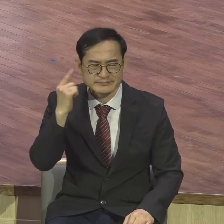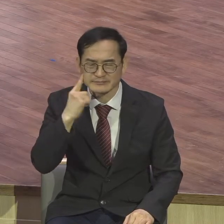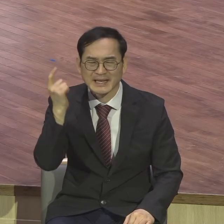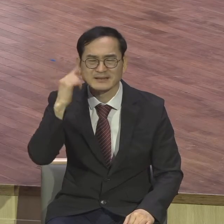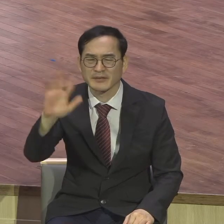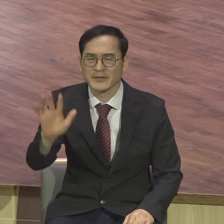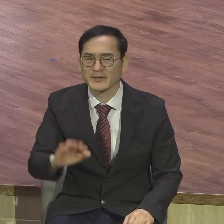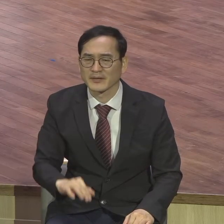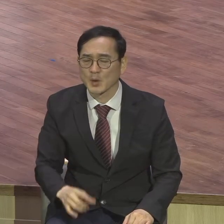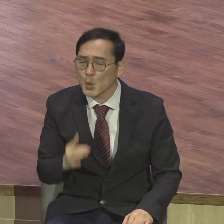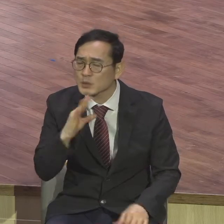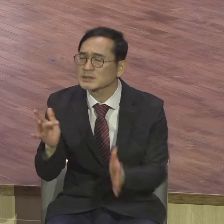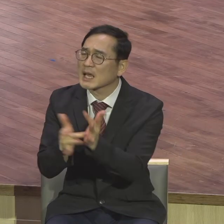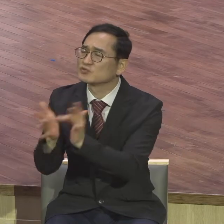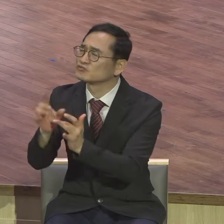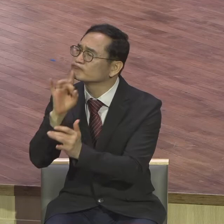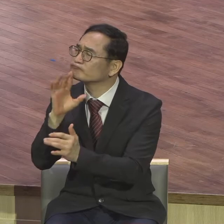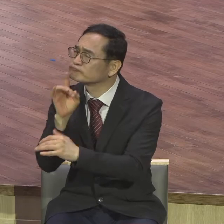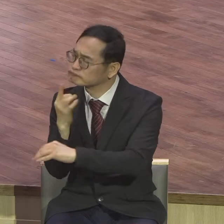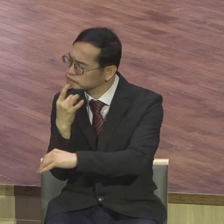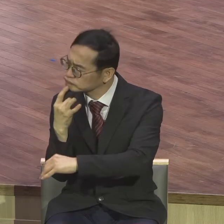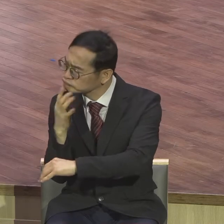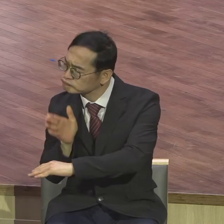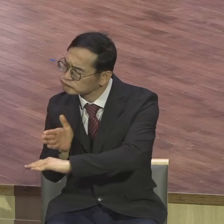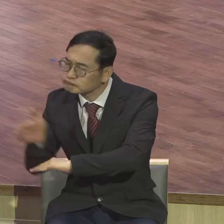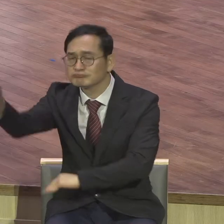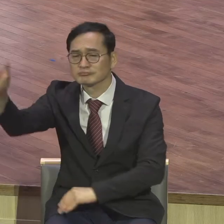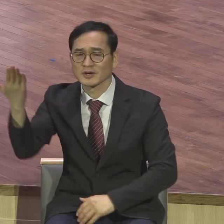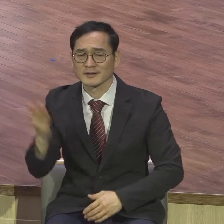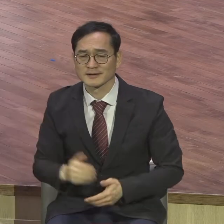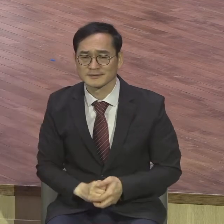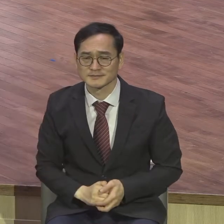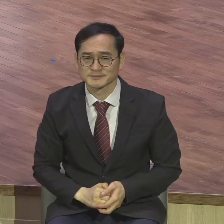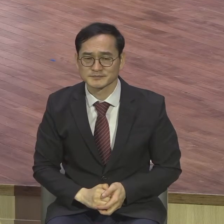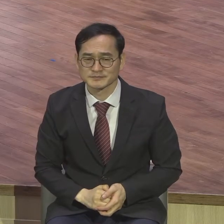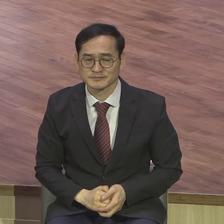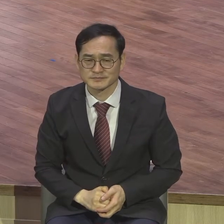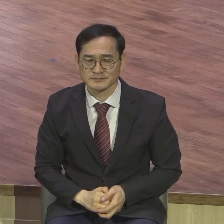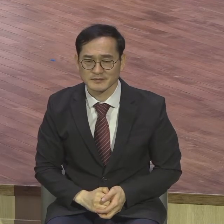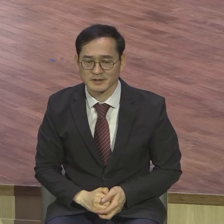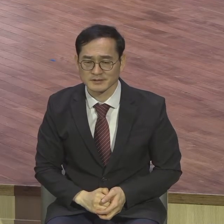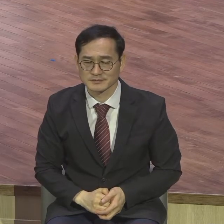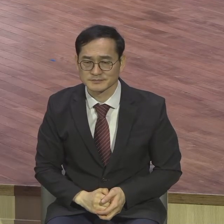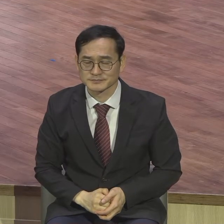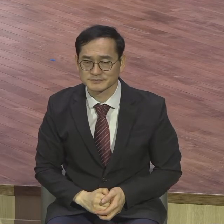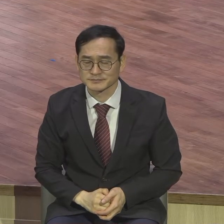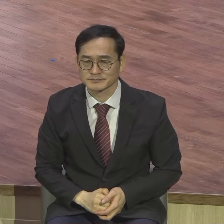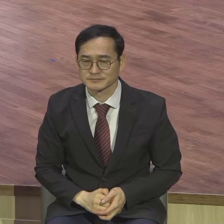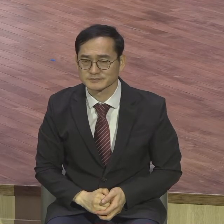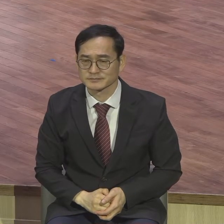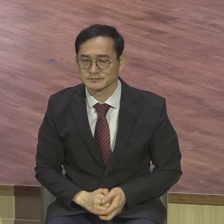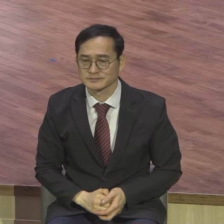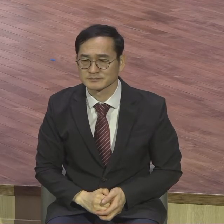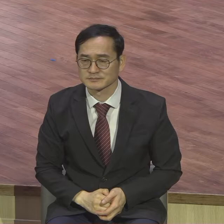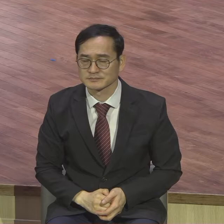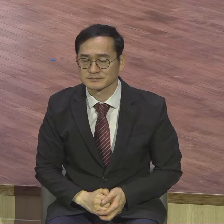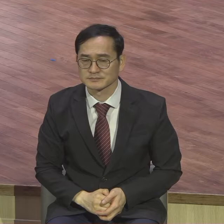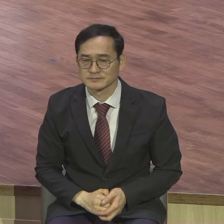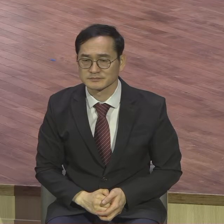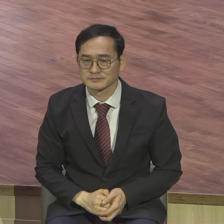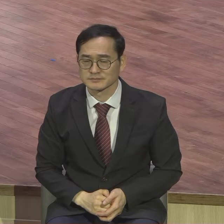상관없어요. 오직 예수 외에는 다른 길이 없어요. 복음은 이렇게 유일성을 가지고 있는 복음인